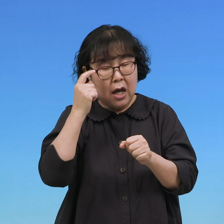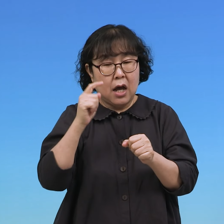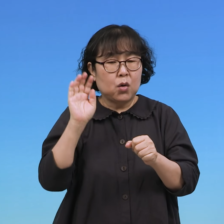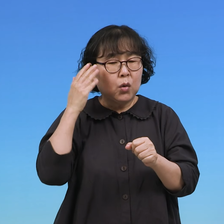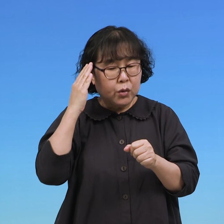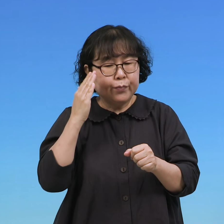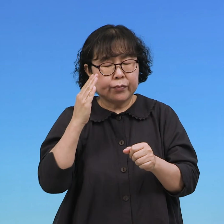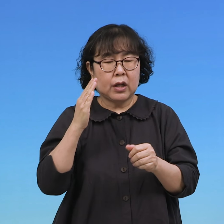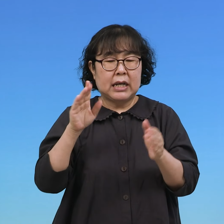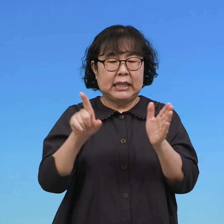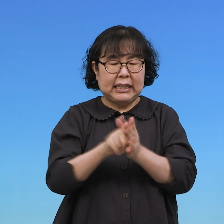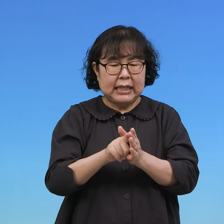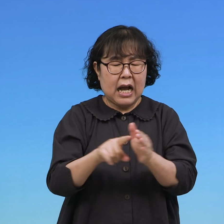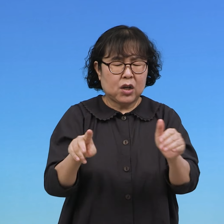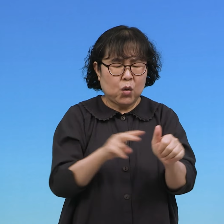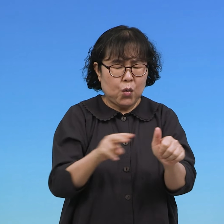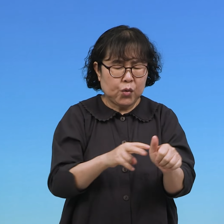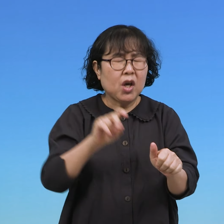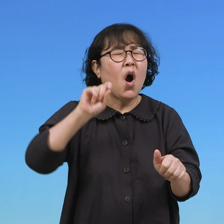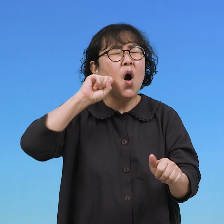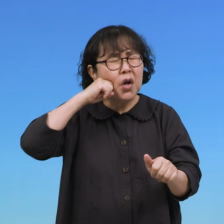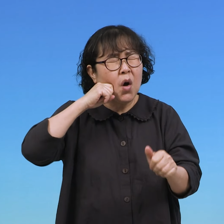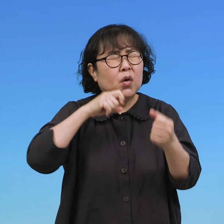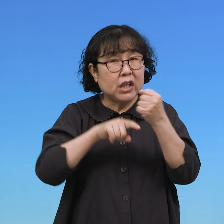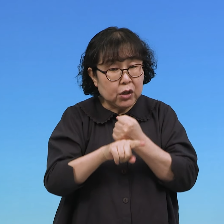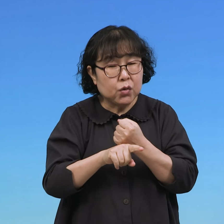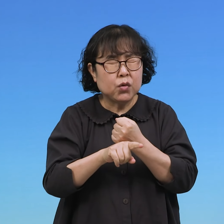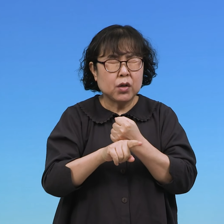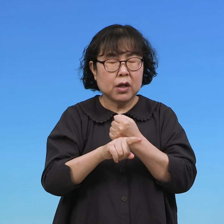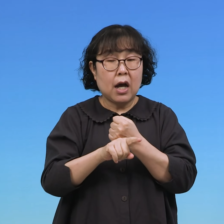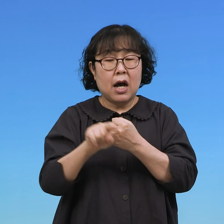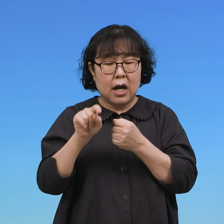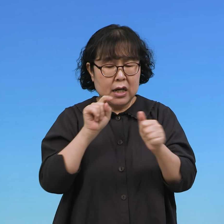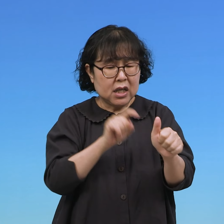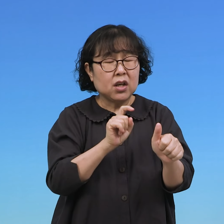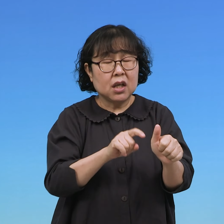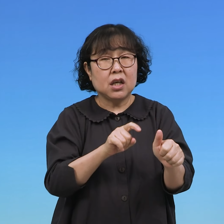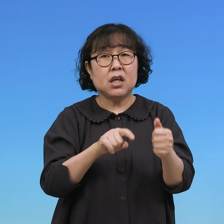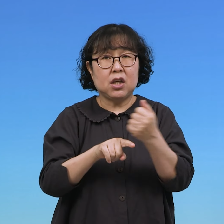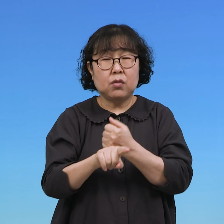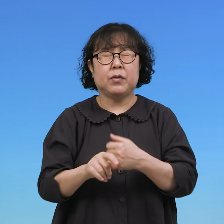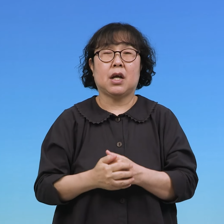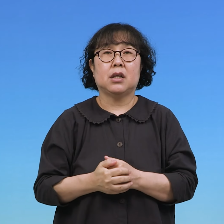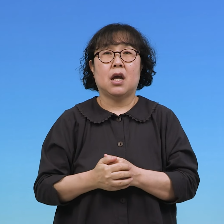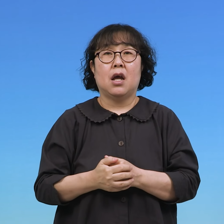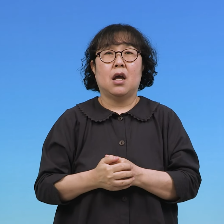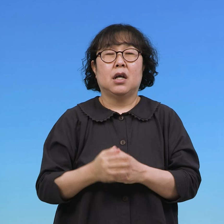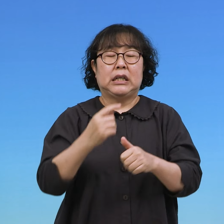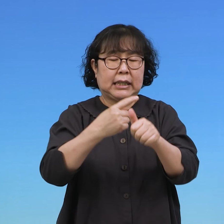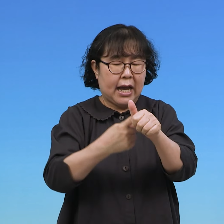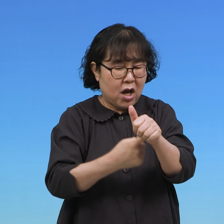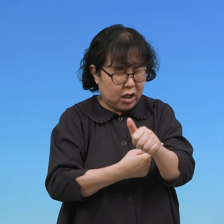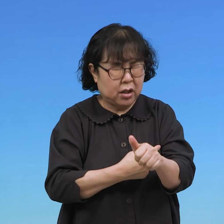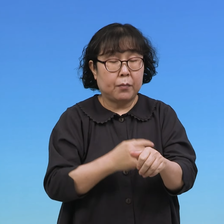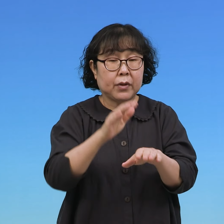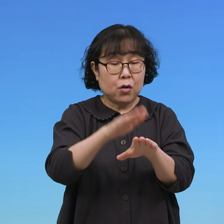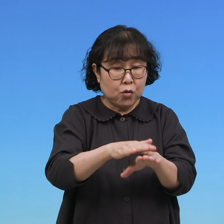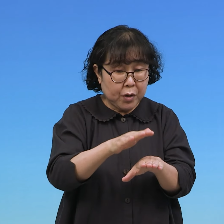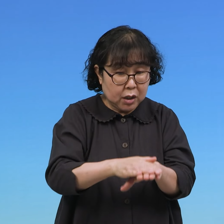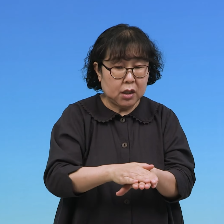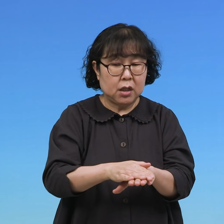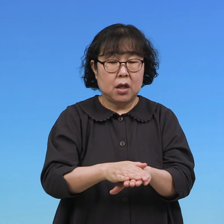바로 이거예요. 내버려 두면은 좀 철이 늦게 들고 하다가 다 이제 시간 되면 주님 앞으로